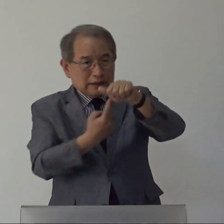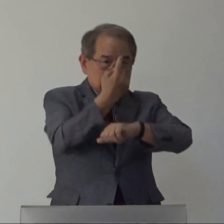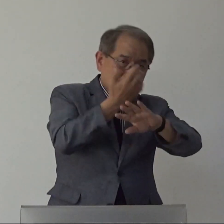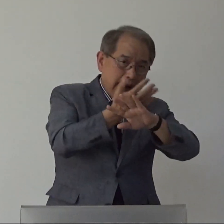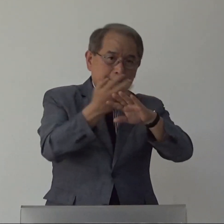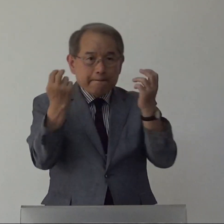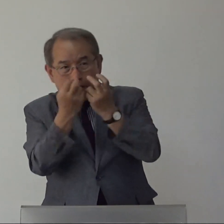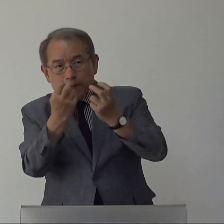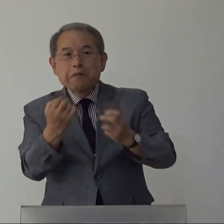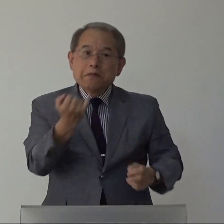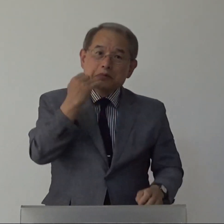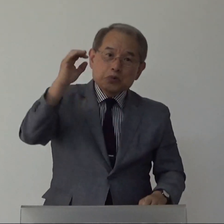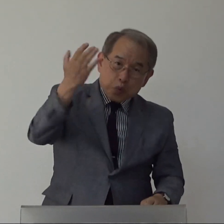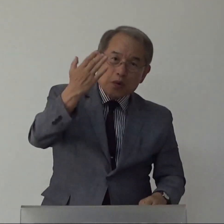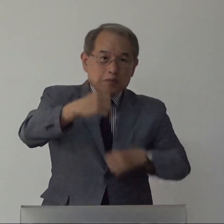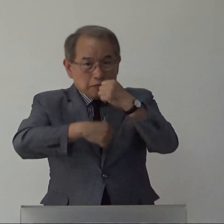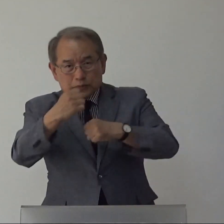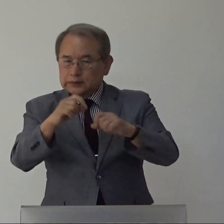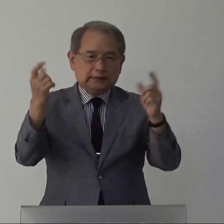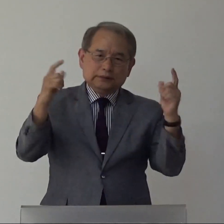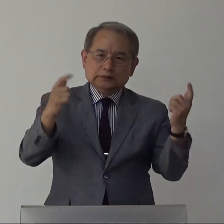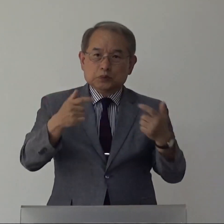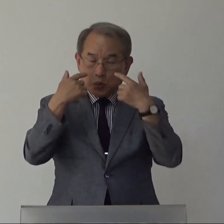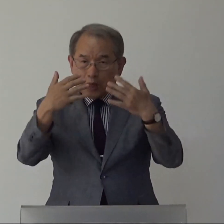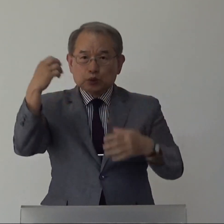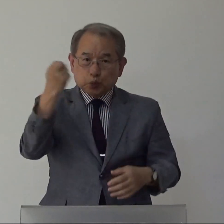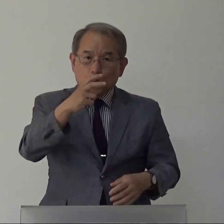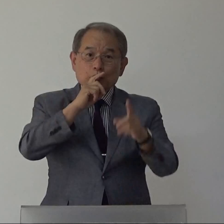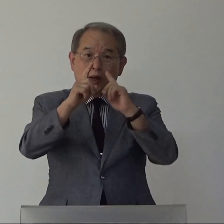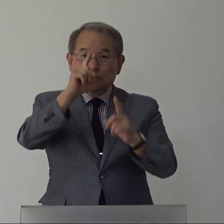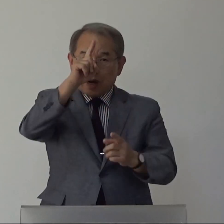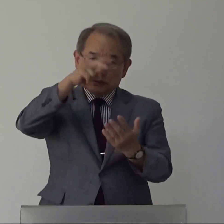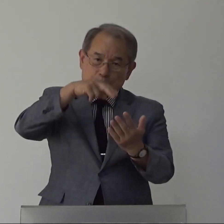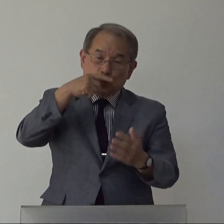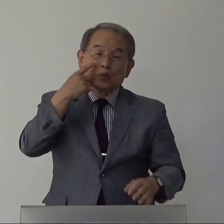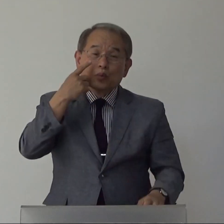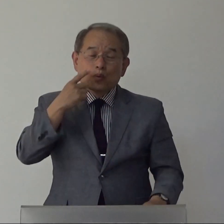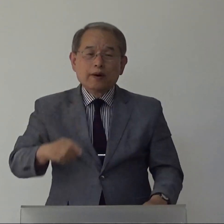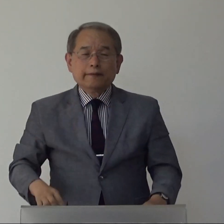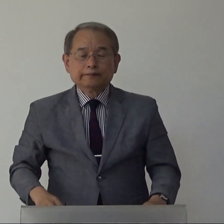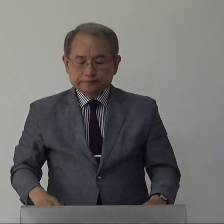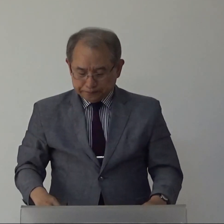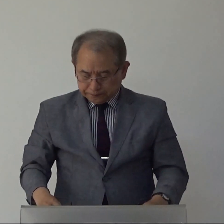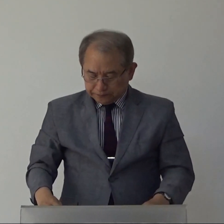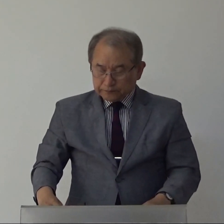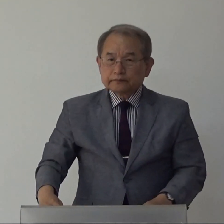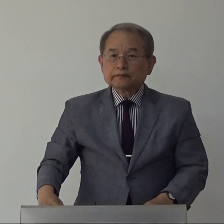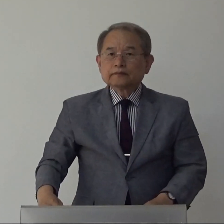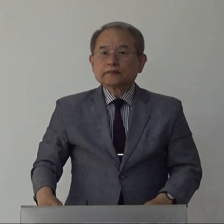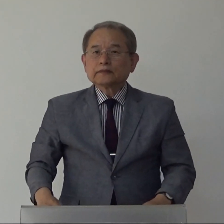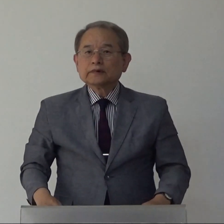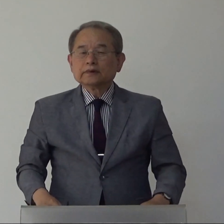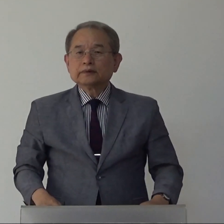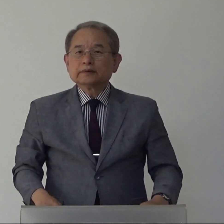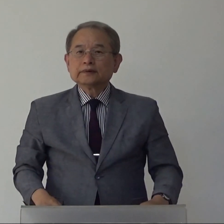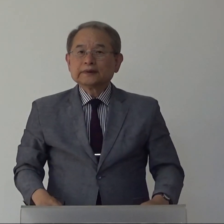하나님을 믿는 것에 대해서 착각하는 것이 많습니다. 다른 방법으로도 나는 하나님을 믿고 다른 방법으로